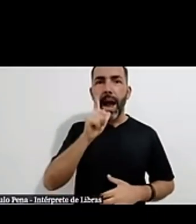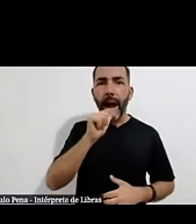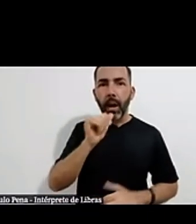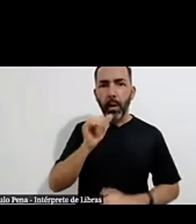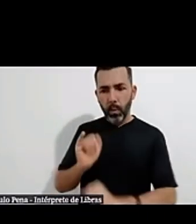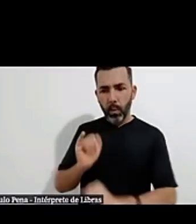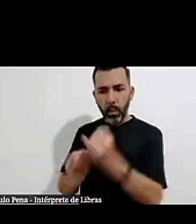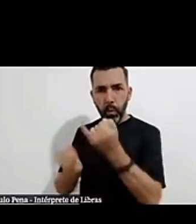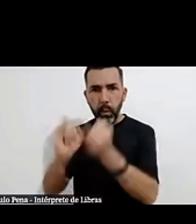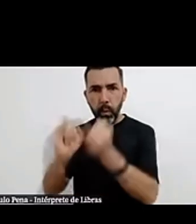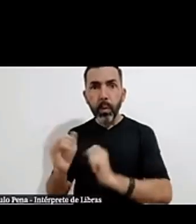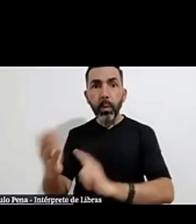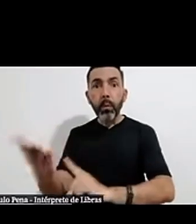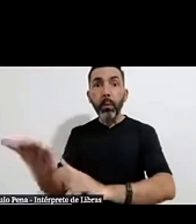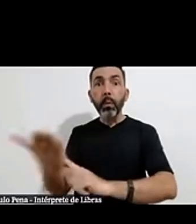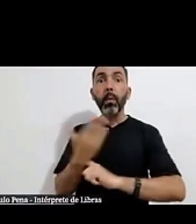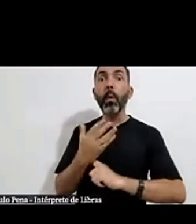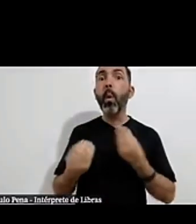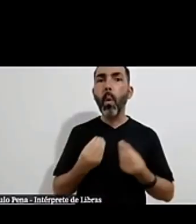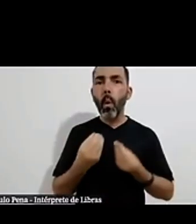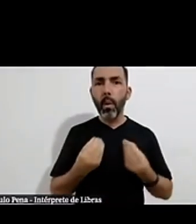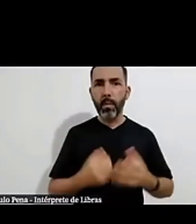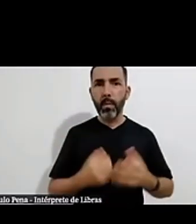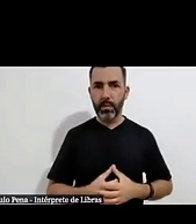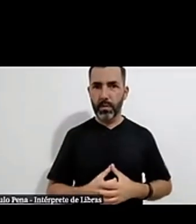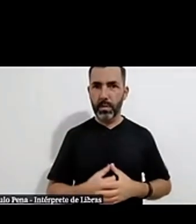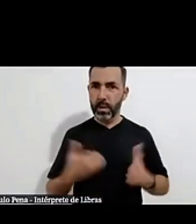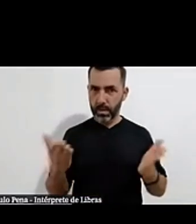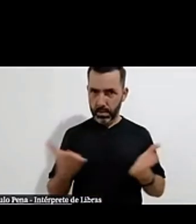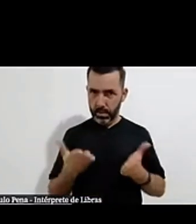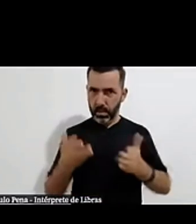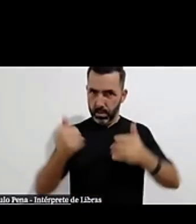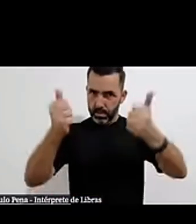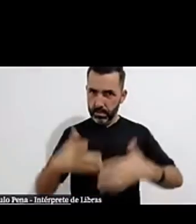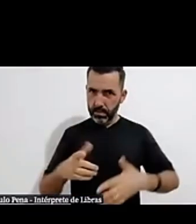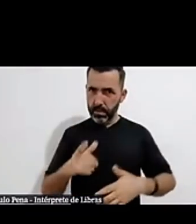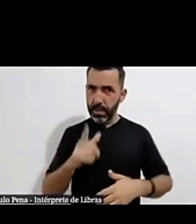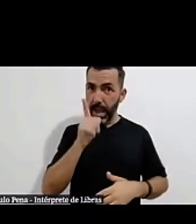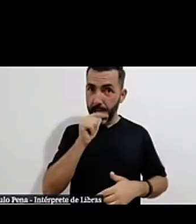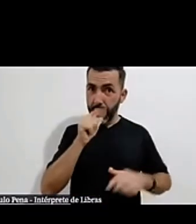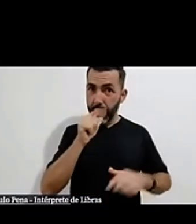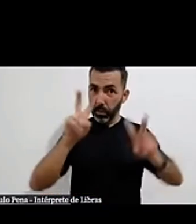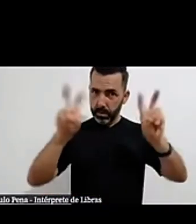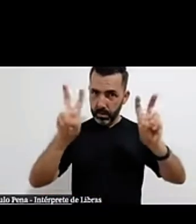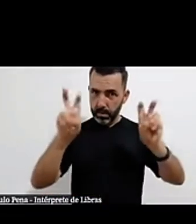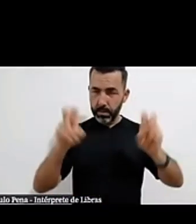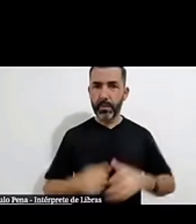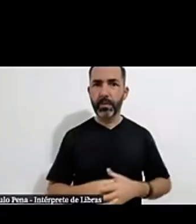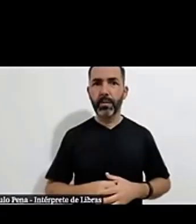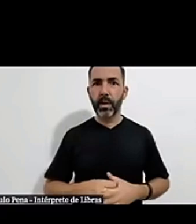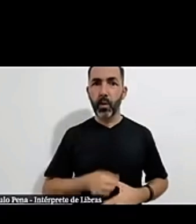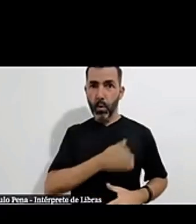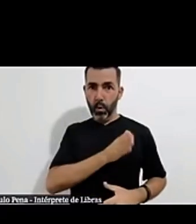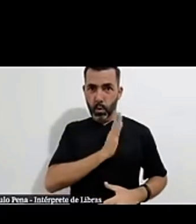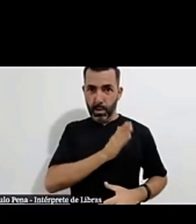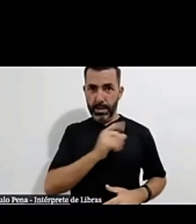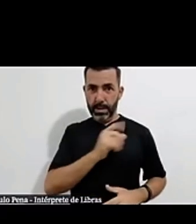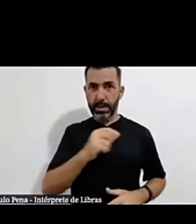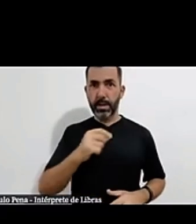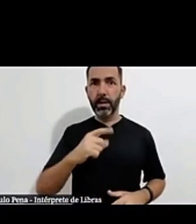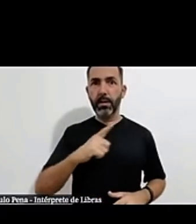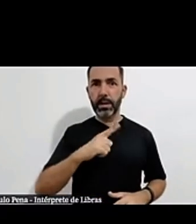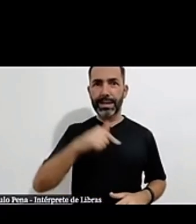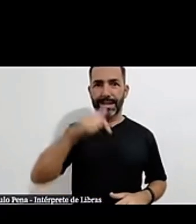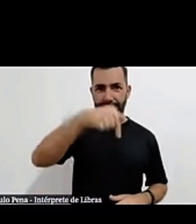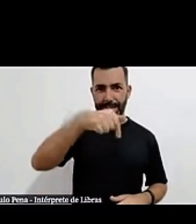Vamos entender primeiro o papel da água no corpo, certo? O coração é 73% composto de água. O